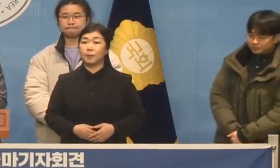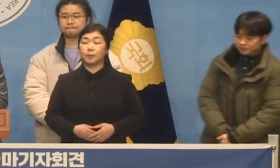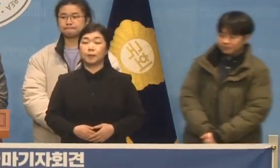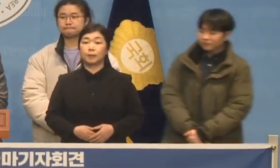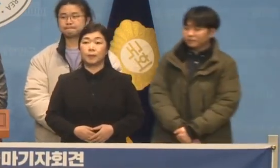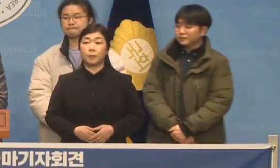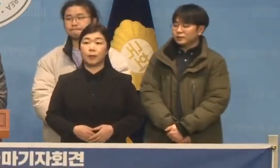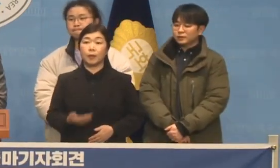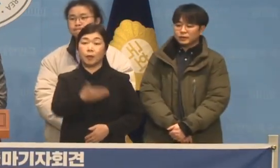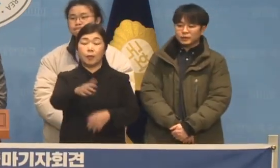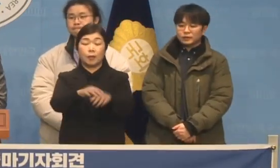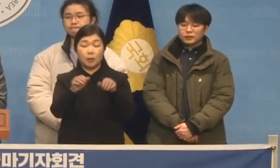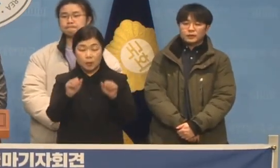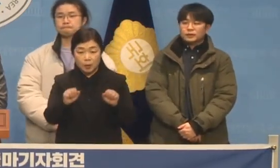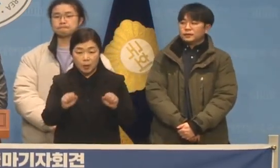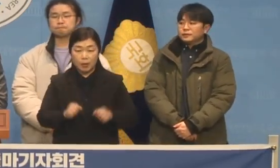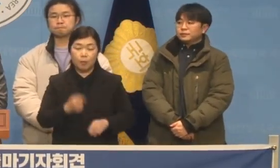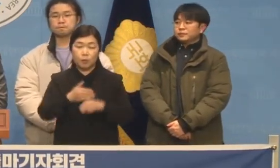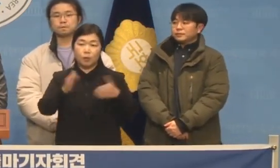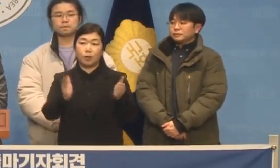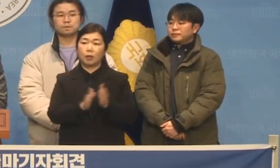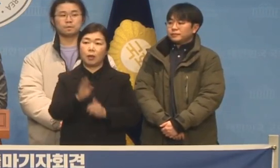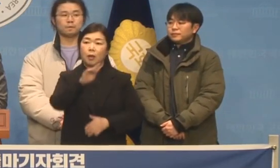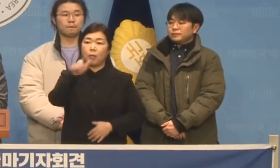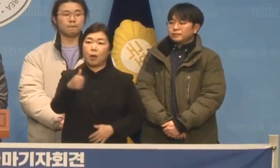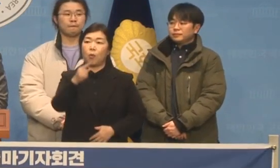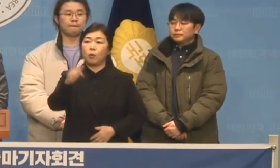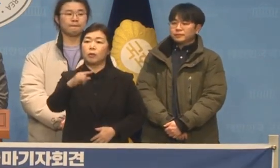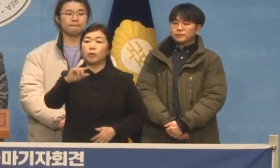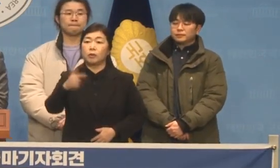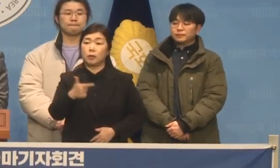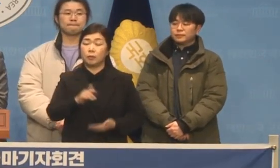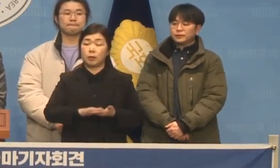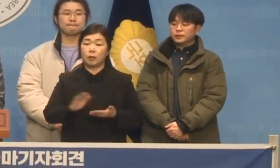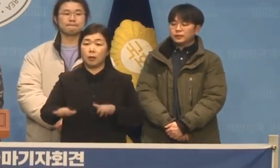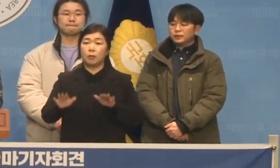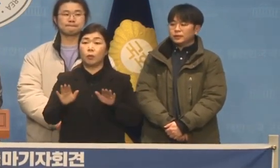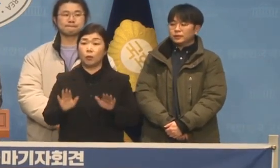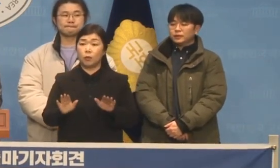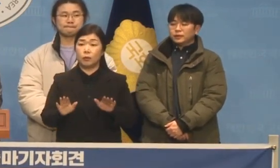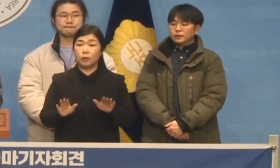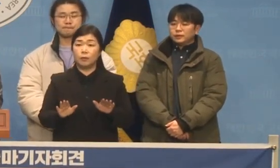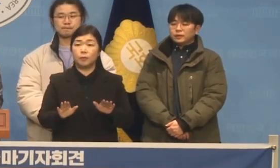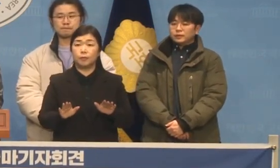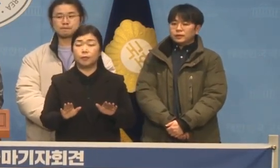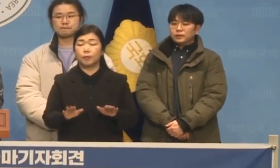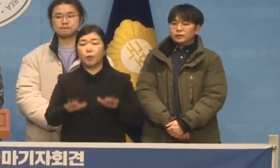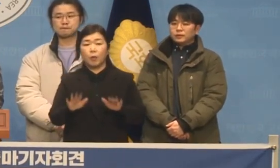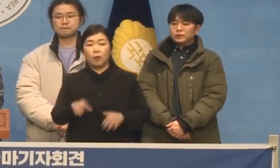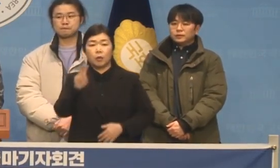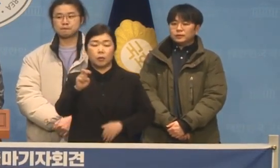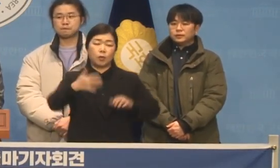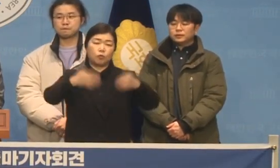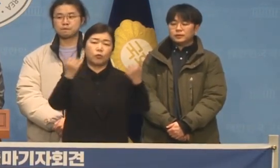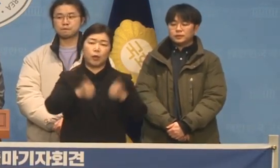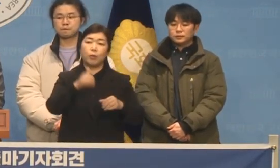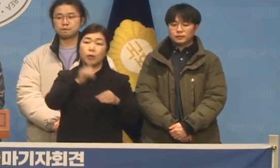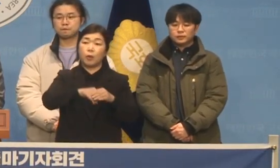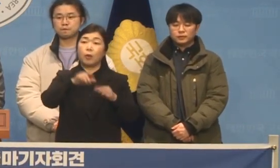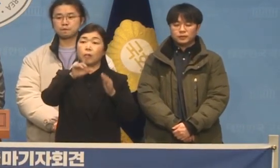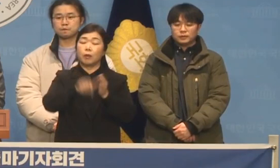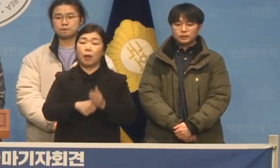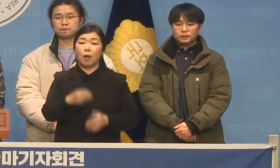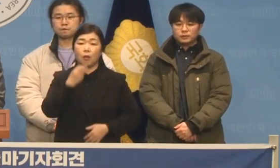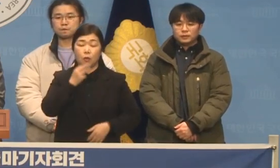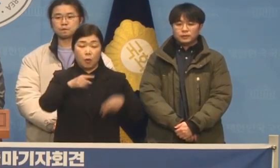네, 언론인 여러분 안녕하십니까. 더불어민주당 박홍근 국회의원입니다. 오늘은 이번 22대 총선에